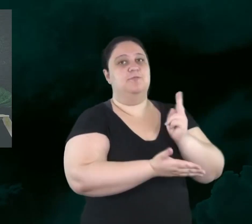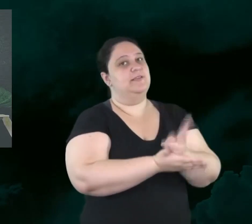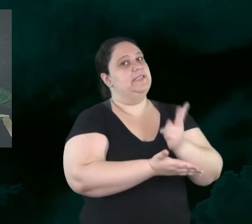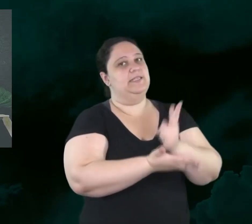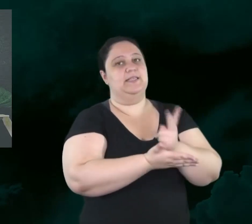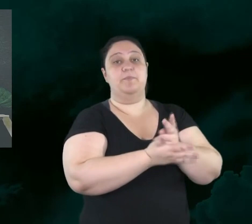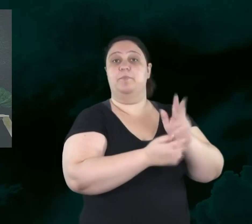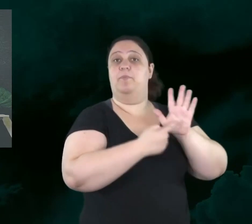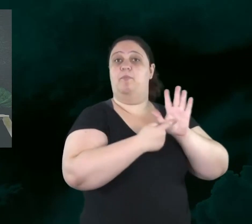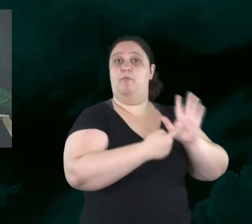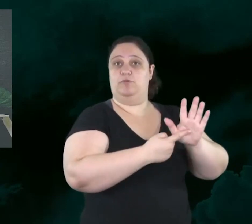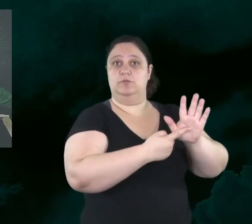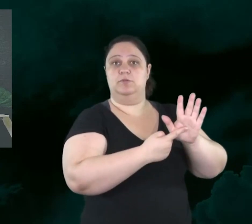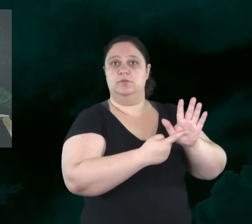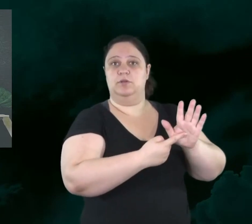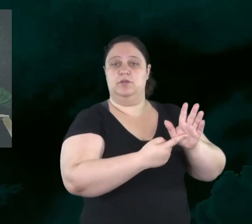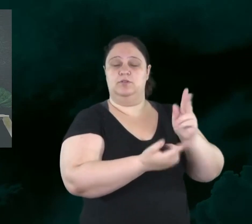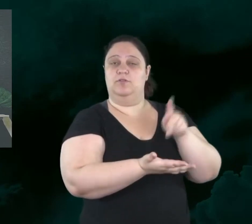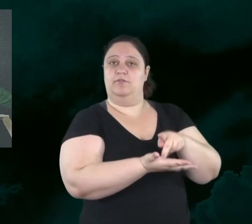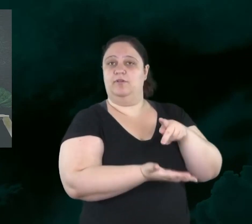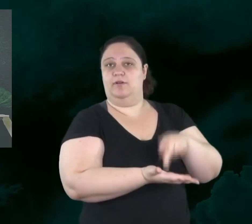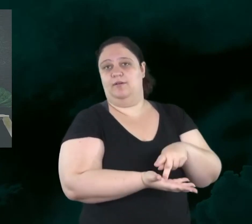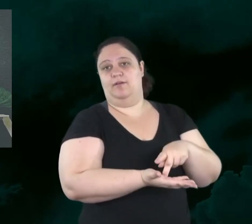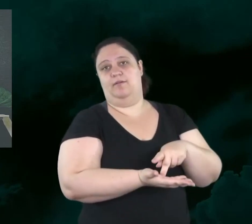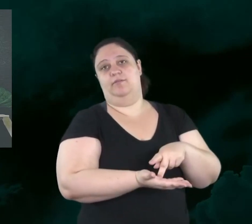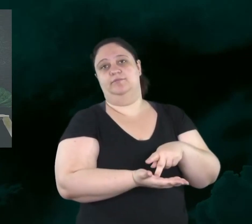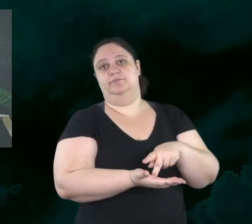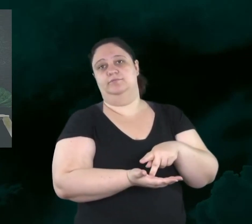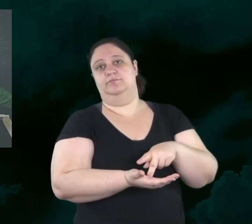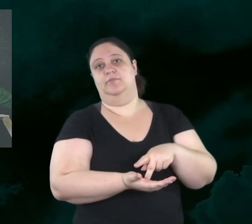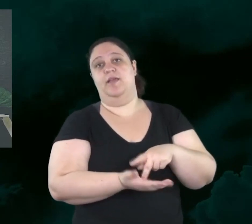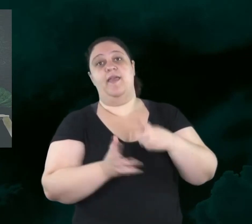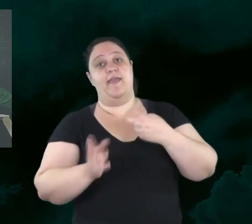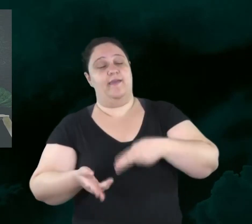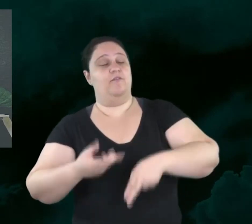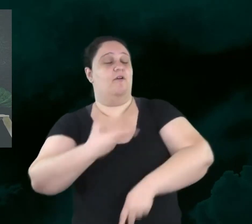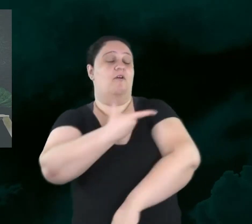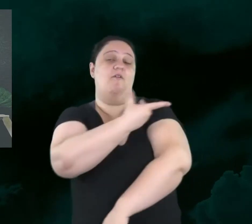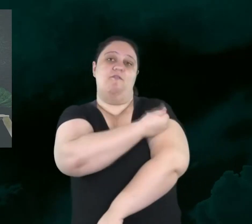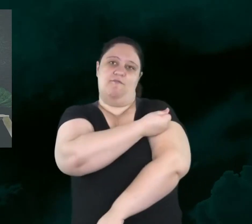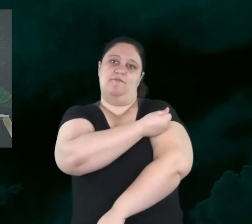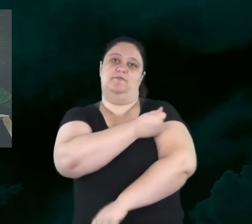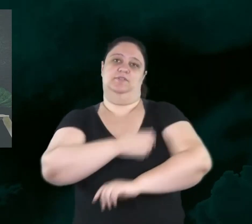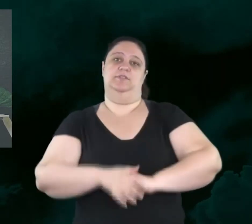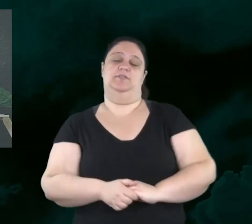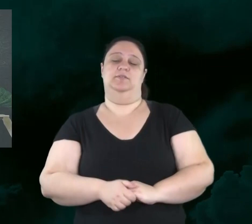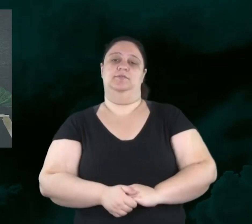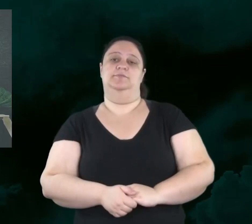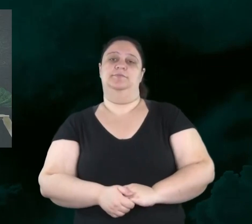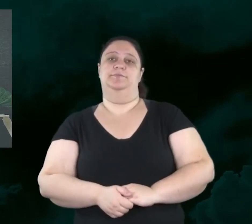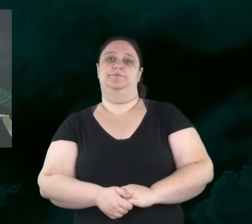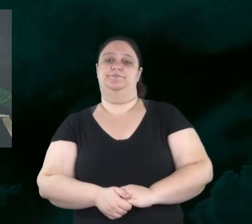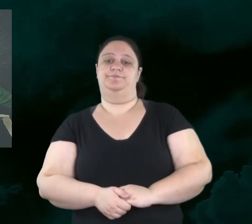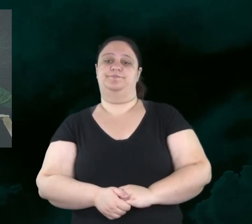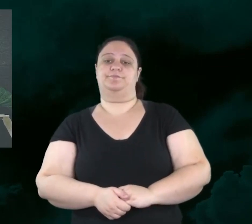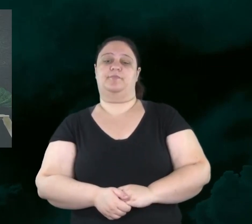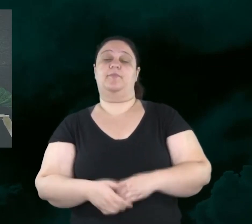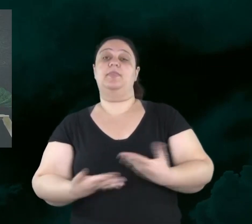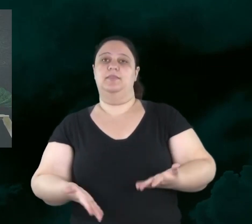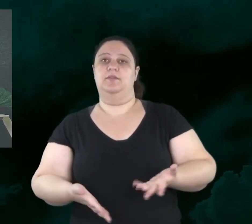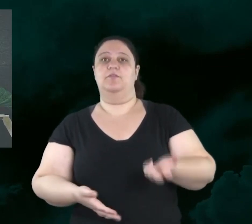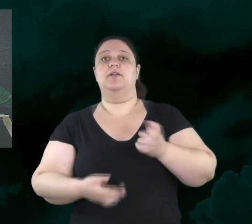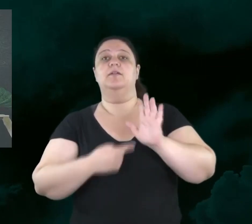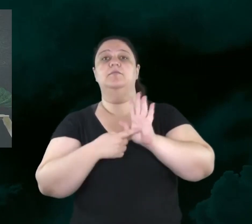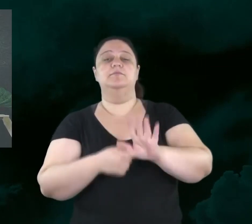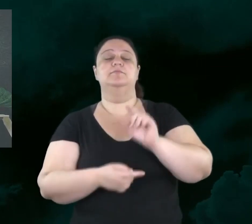né, isso vai ser uma vacina para todo o resto da sua vida. Bom, o que eu quero dizer